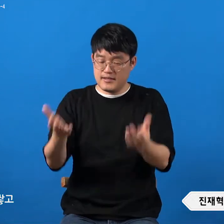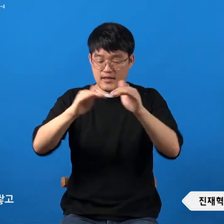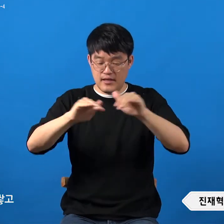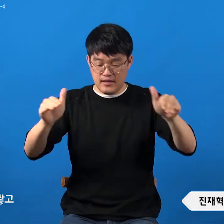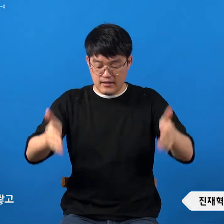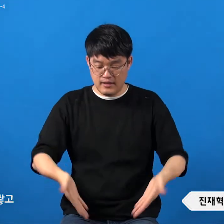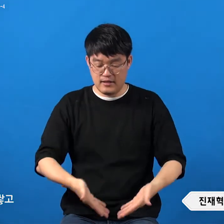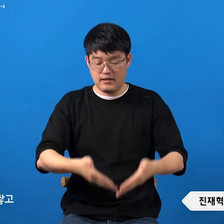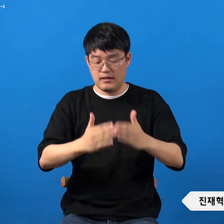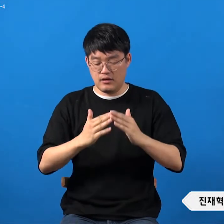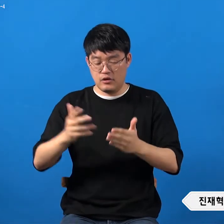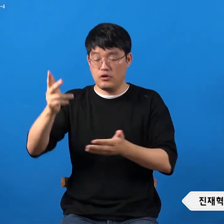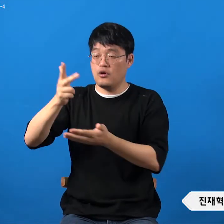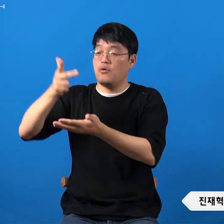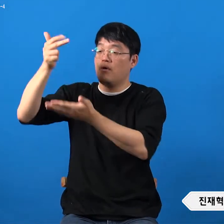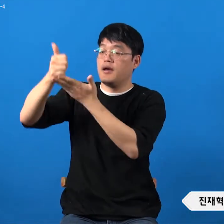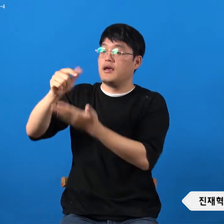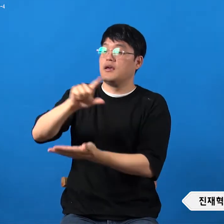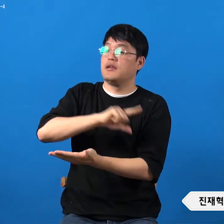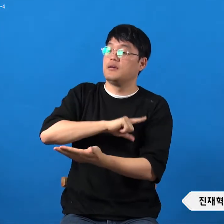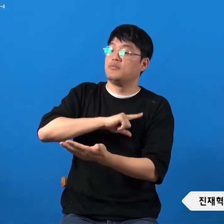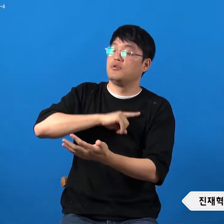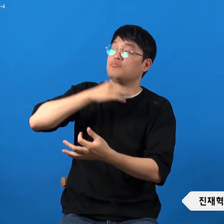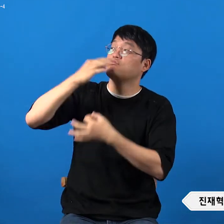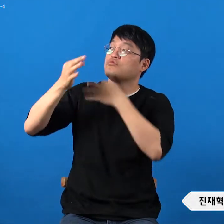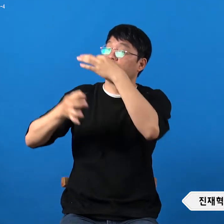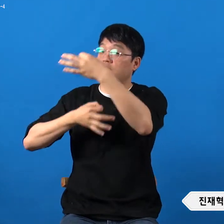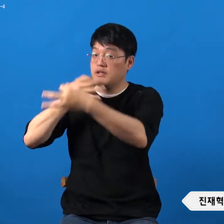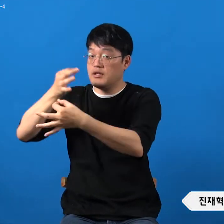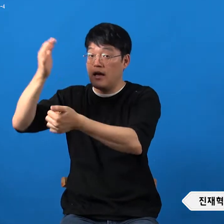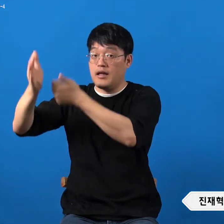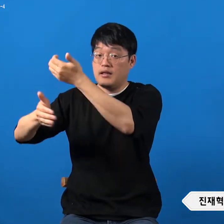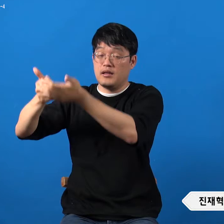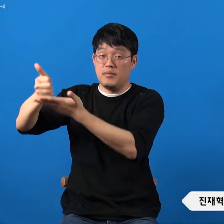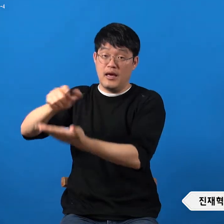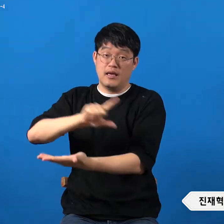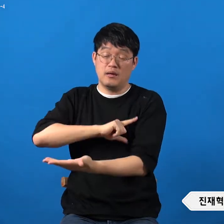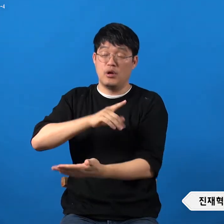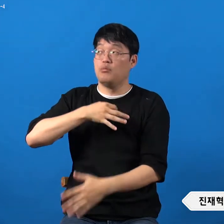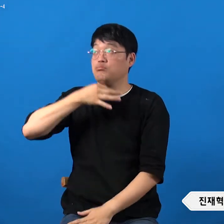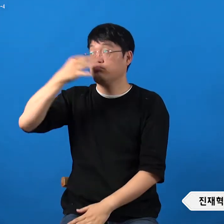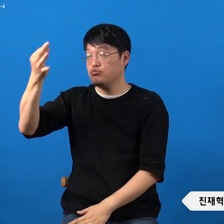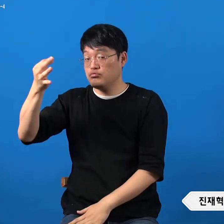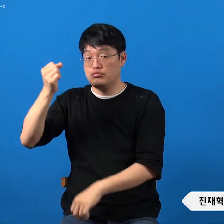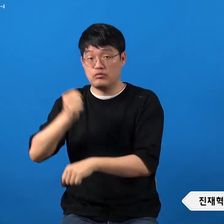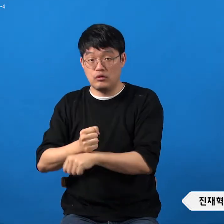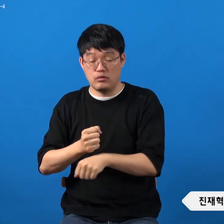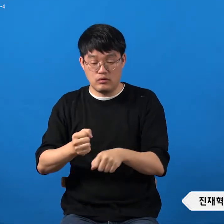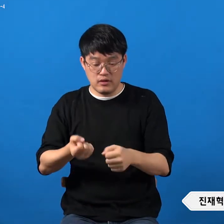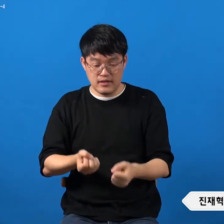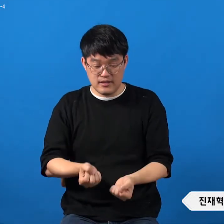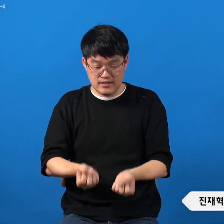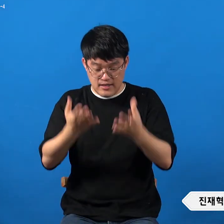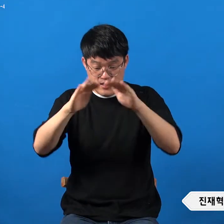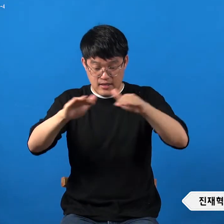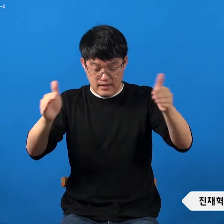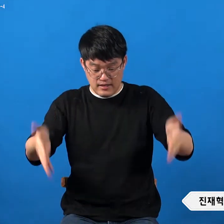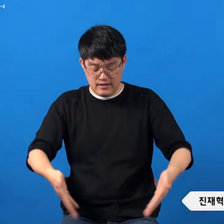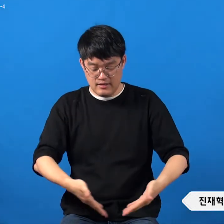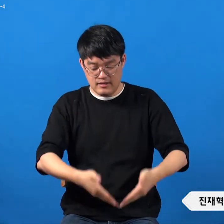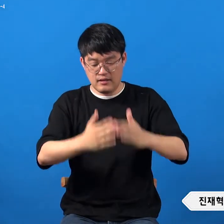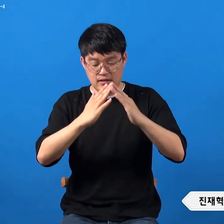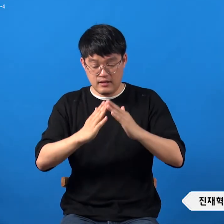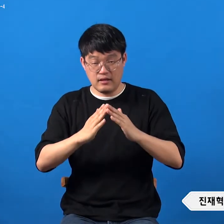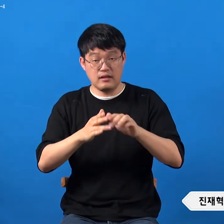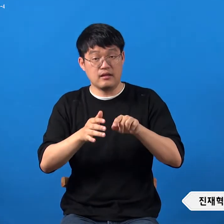여호와께 제단을 쌓고 여호와의 이름을 부르더니, 하나님의 이름을 부릅니다. 그리고 단을